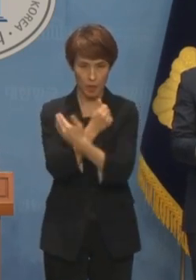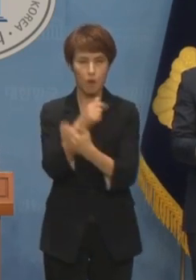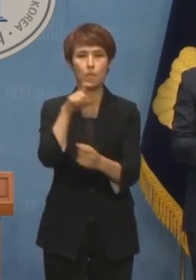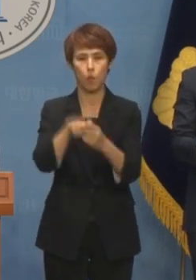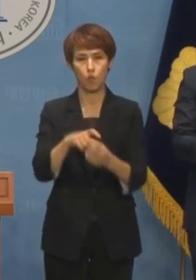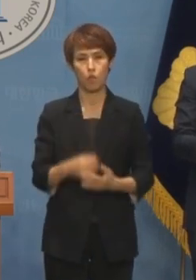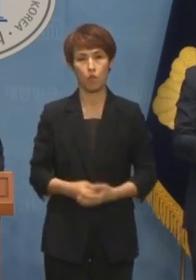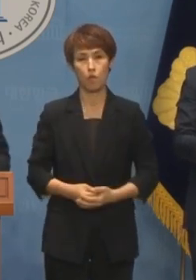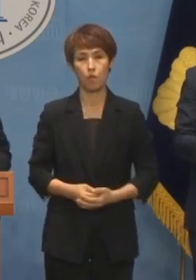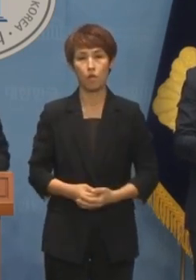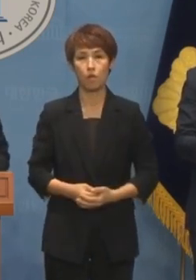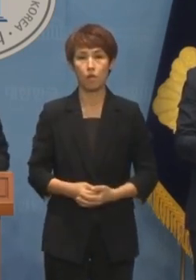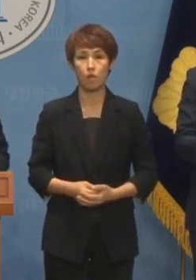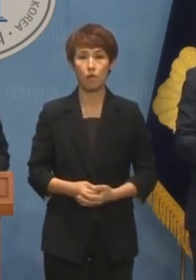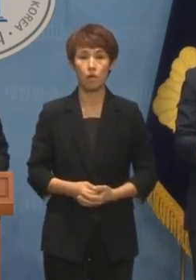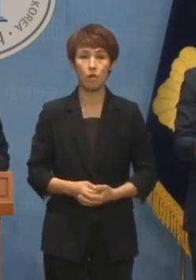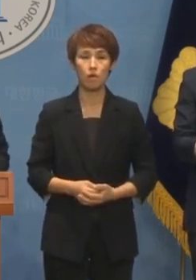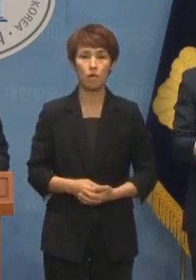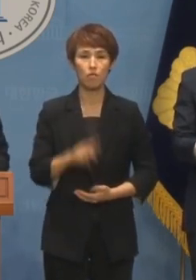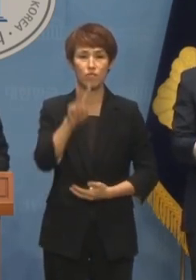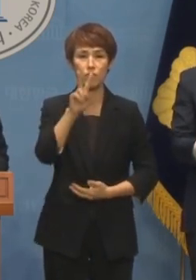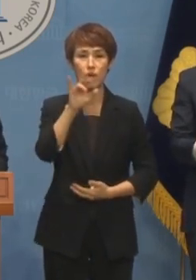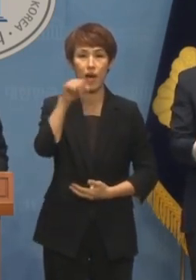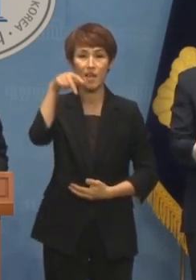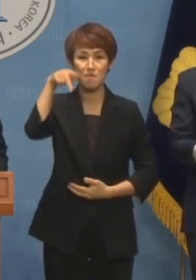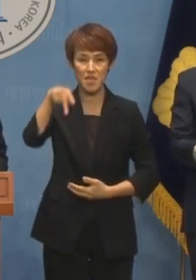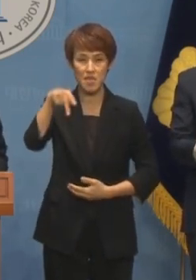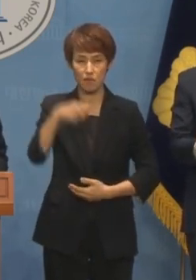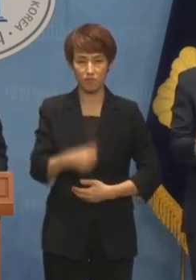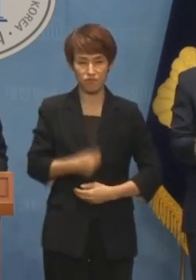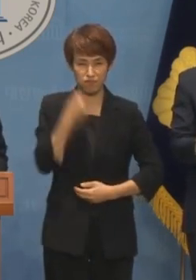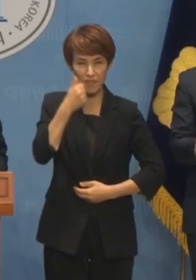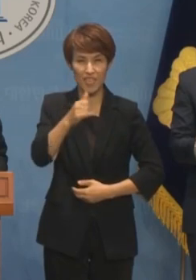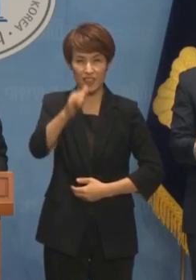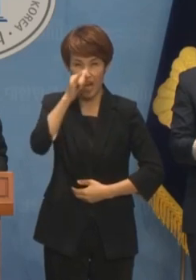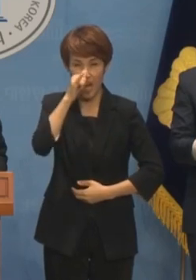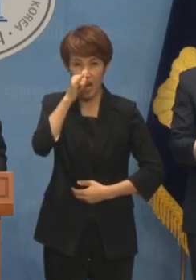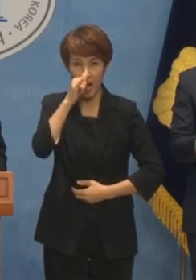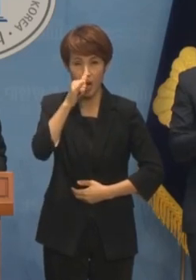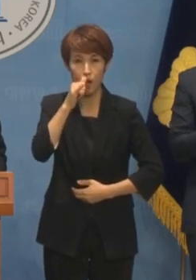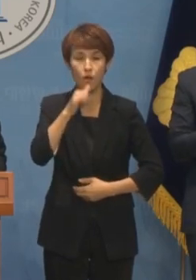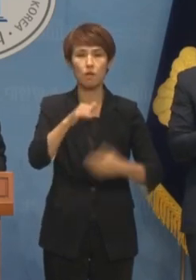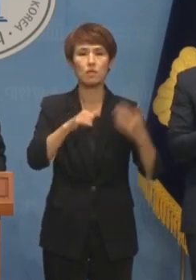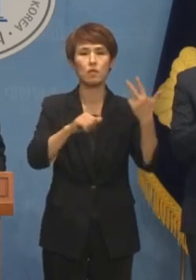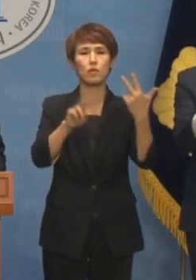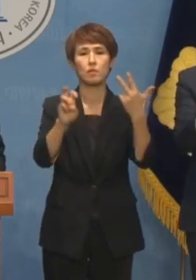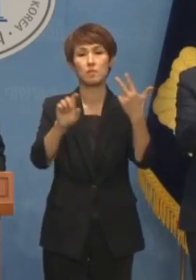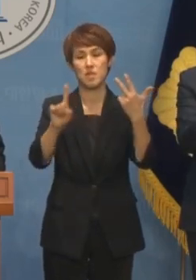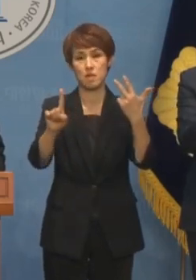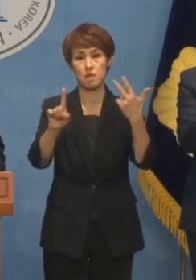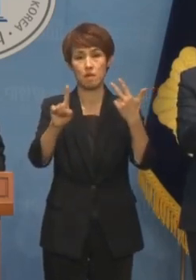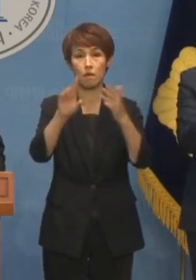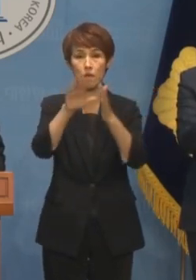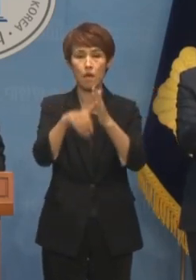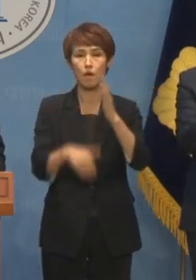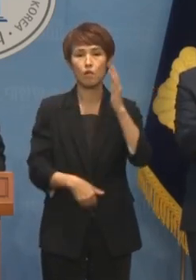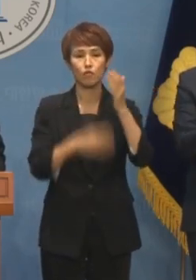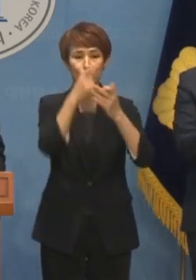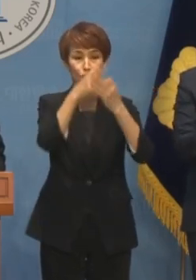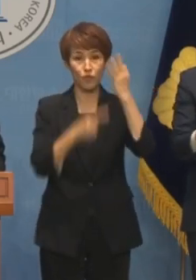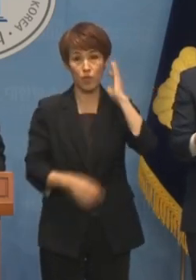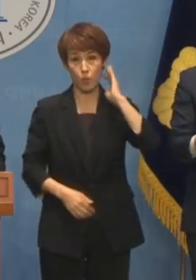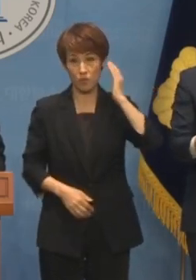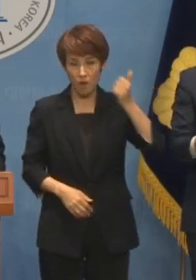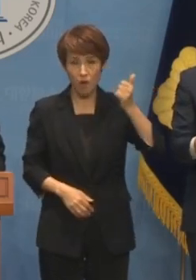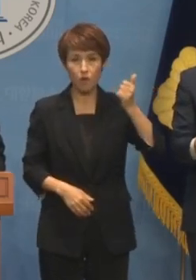그보다 이틀 전 VIP 경로설이 제기된 7월 31일에도 윤석열 대통령과 용산